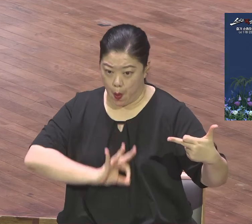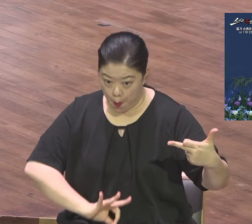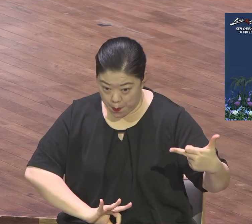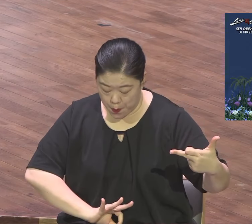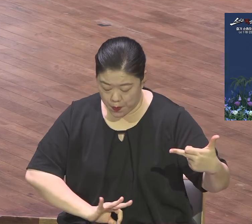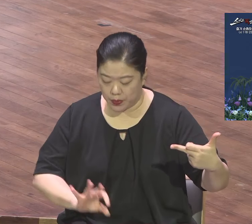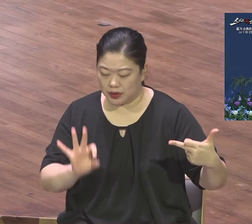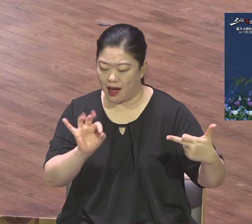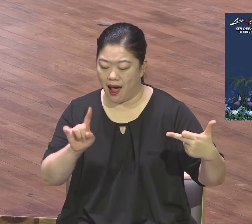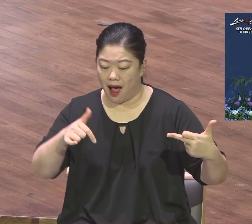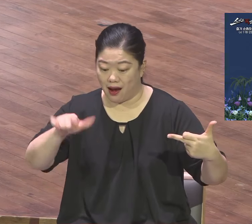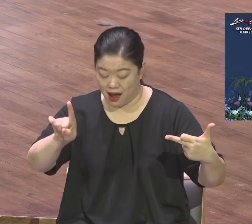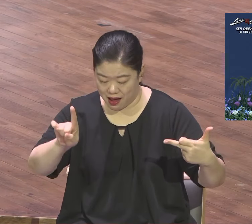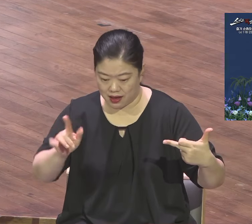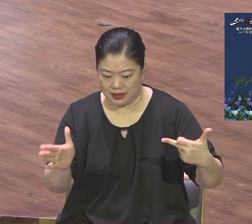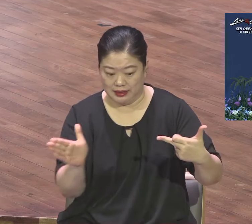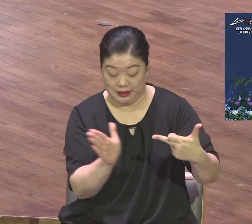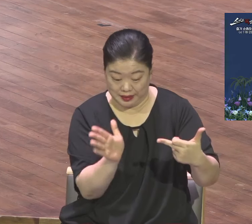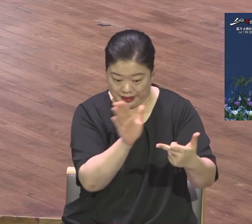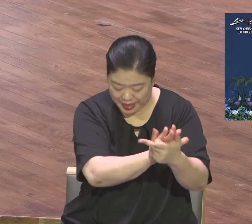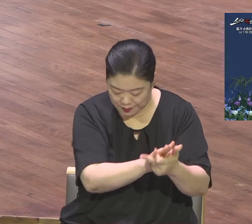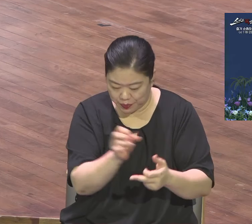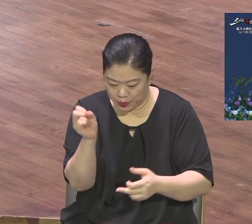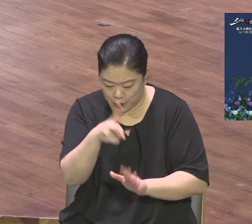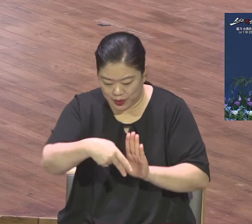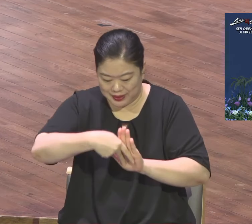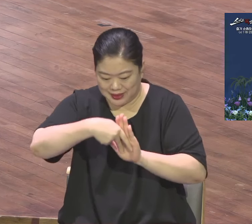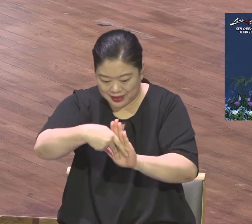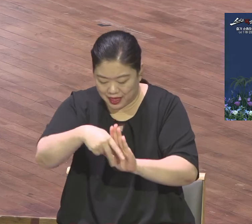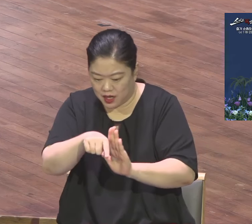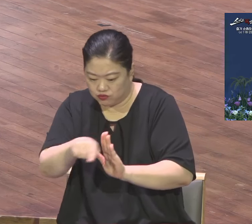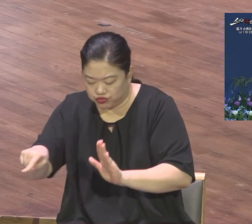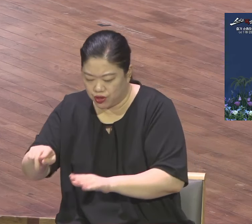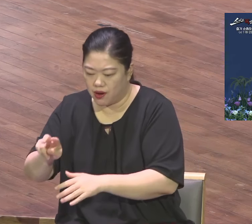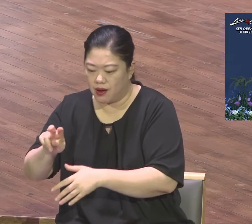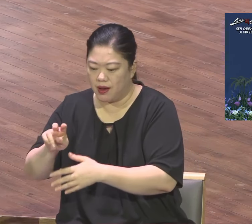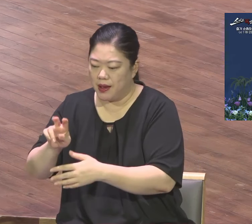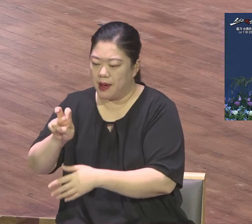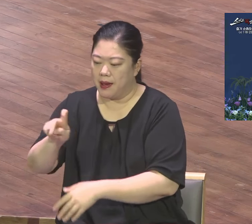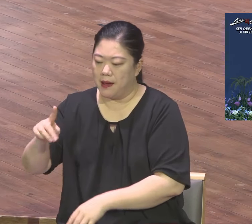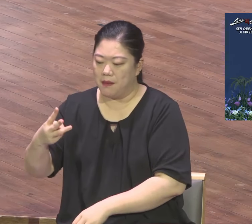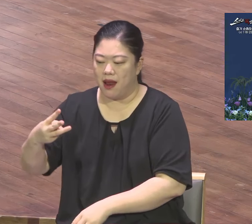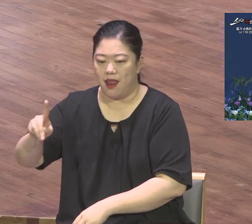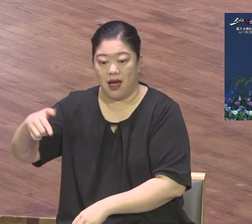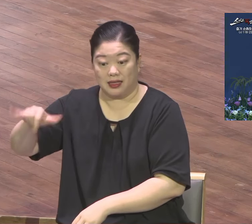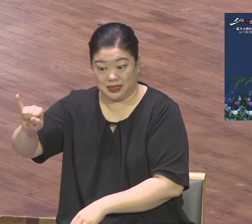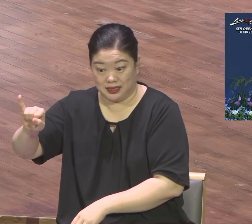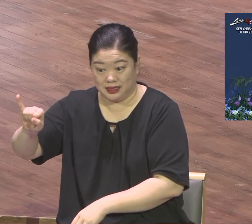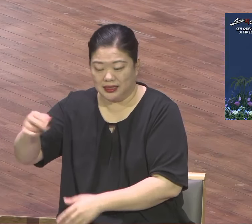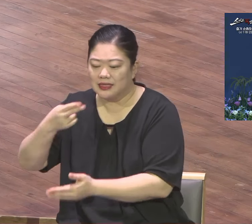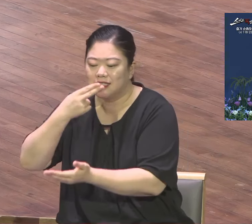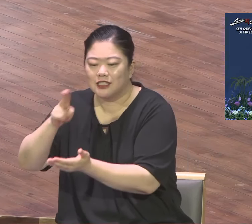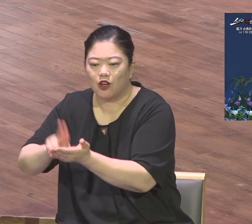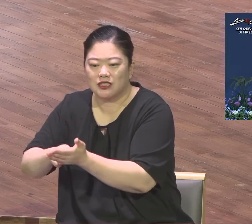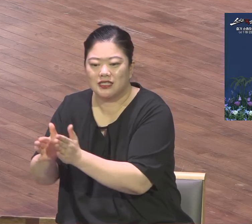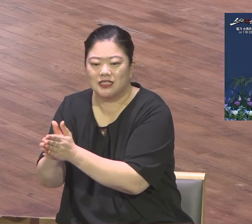하고 이사야서부터 말라기까지를 17권을 가리켜서 서신서라